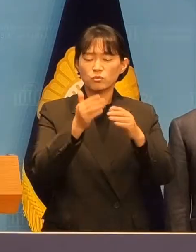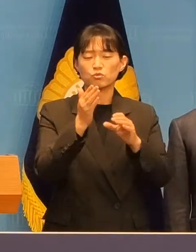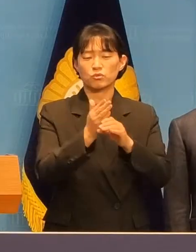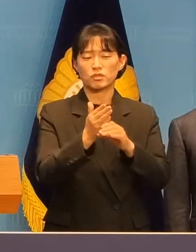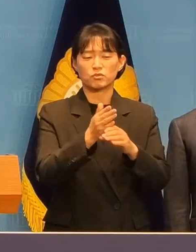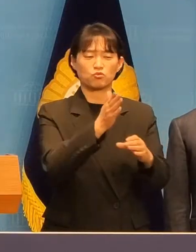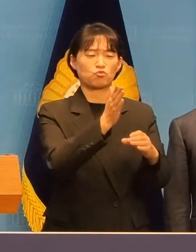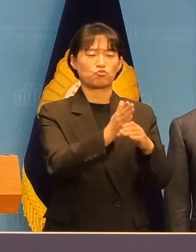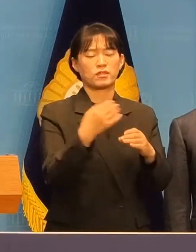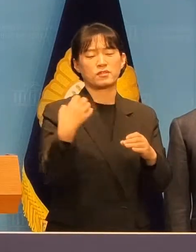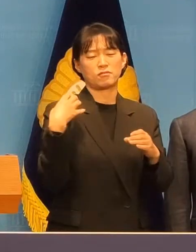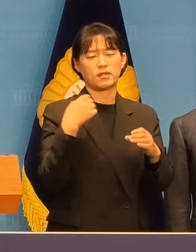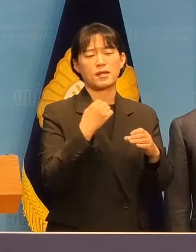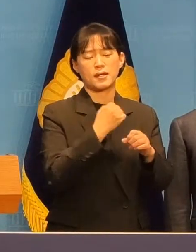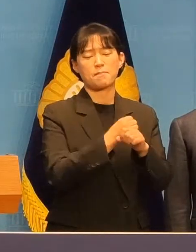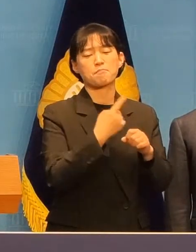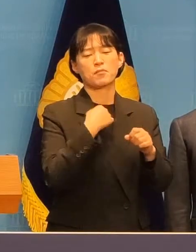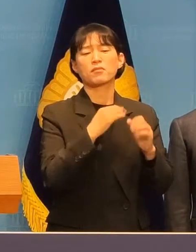인물 B씨입니다.